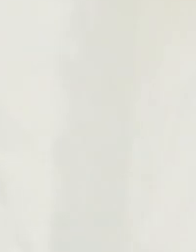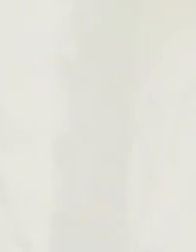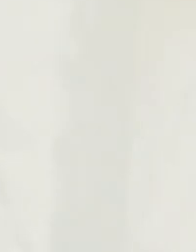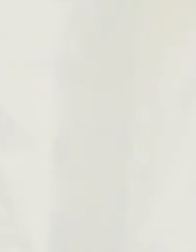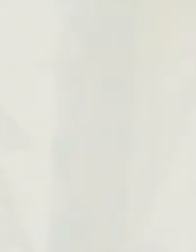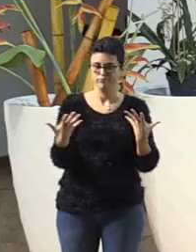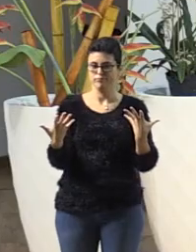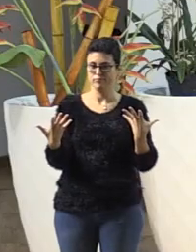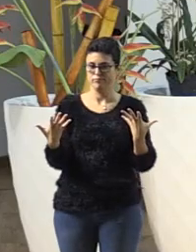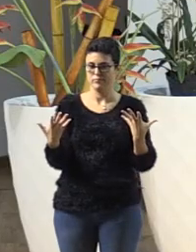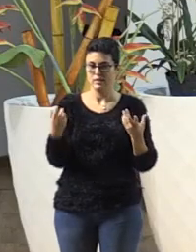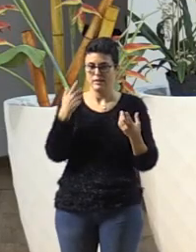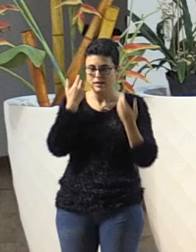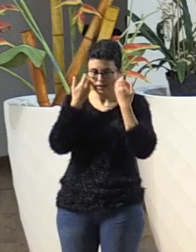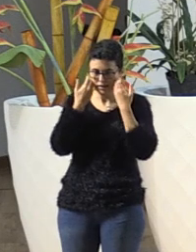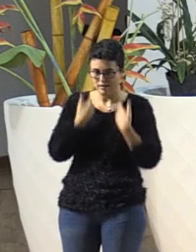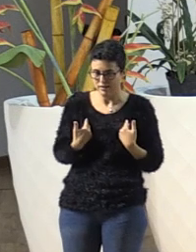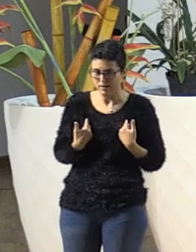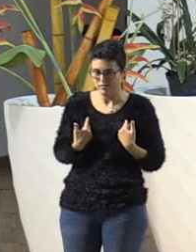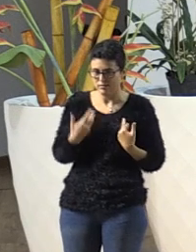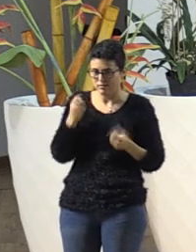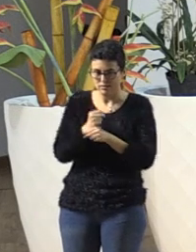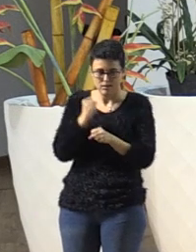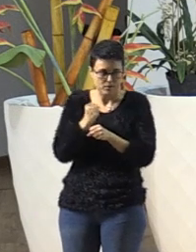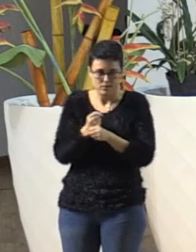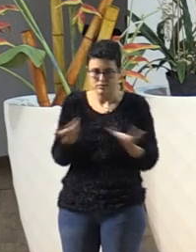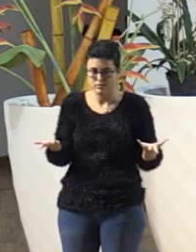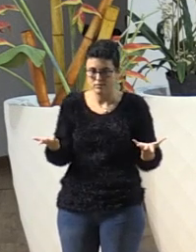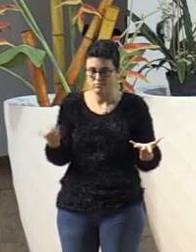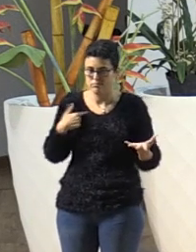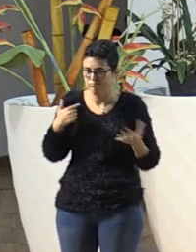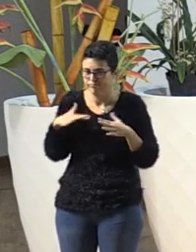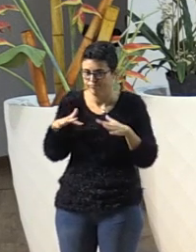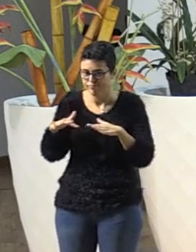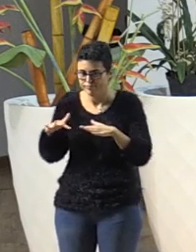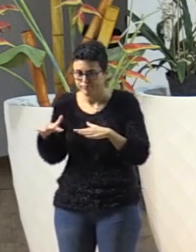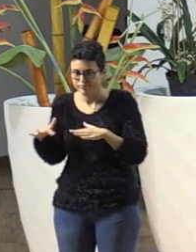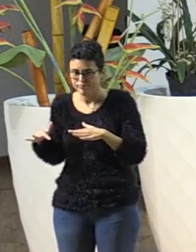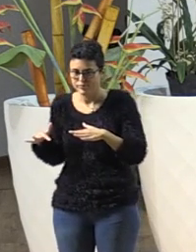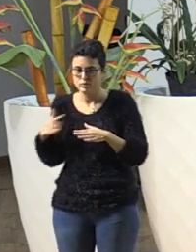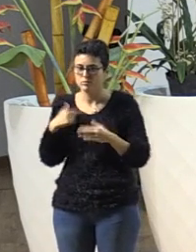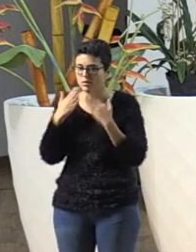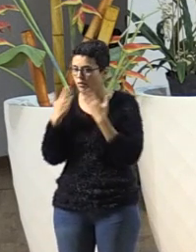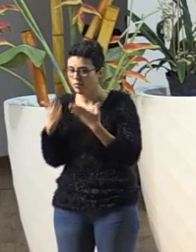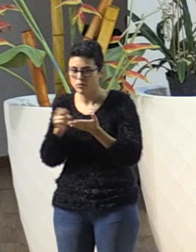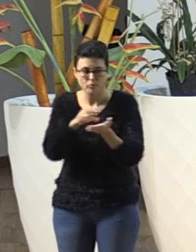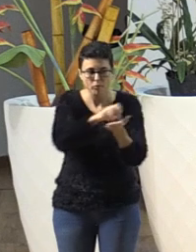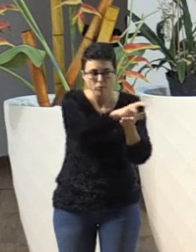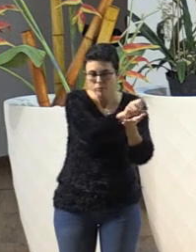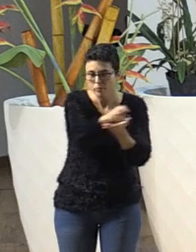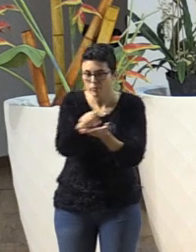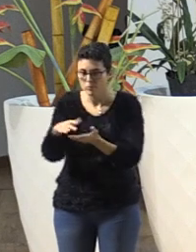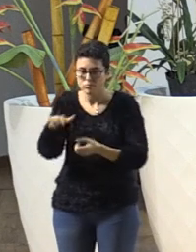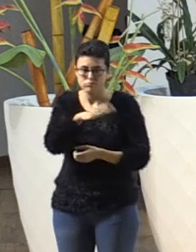con solo observar. Y a veces por temas de trabajo, por lo que sea, me tengo que mover y voy desde mi barrio, de la periferia, a otros lugares de Barcelona,